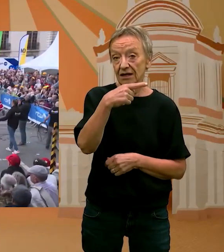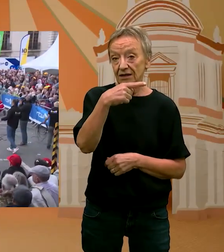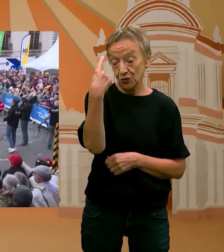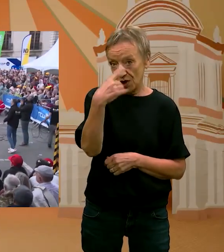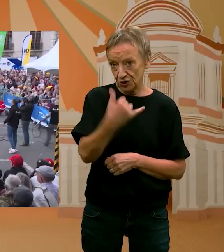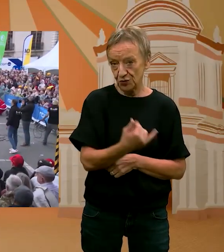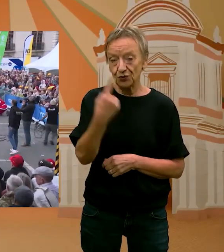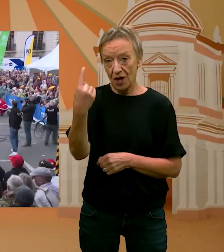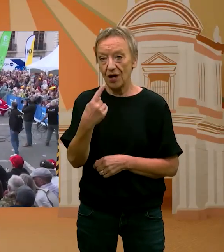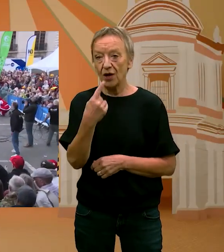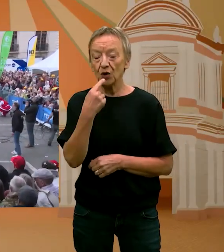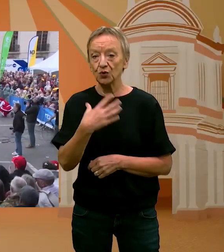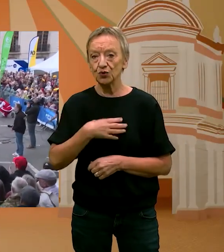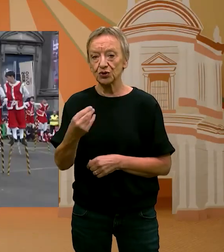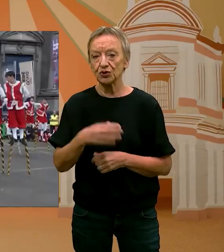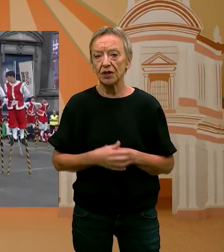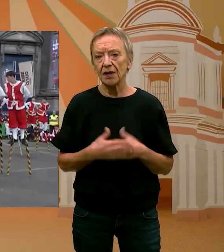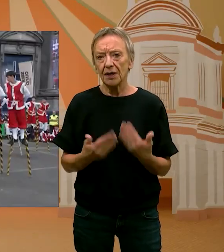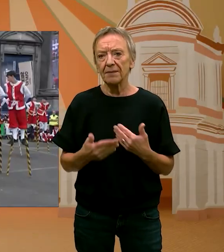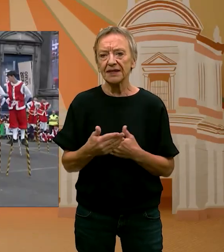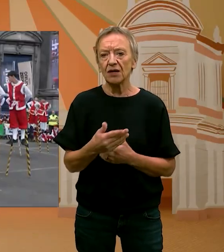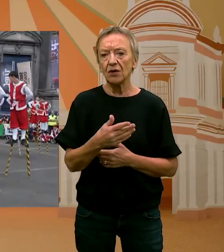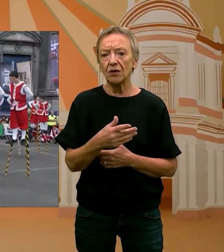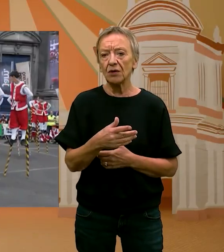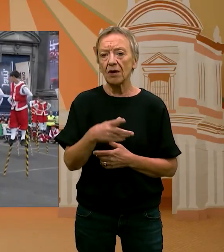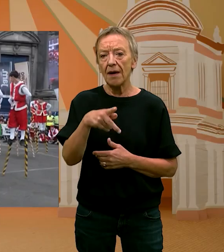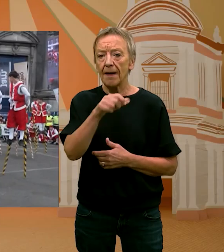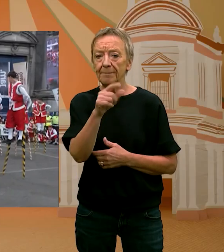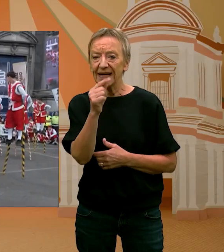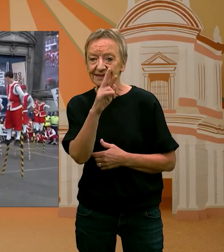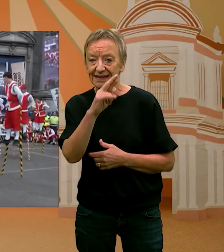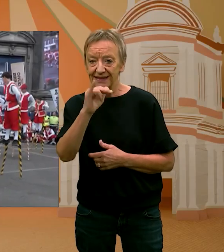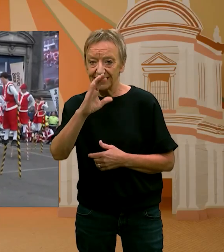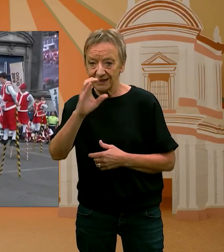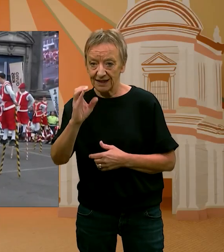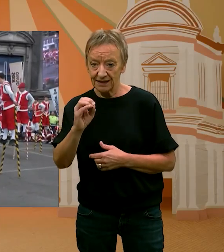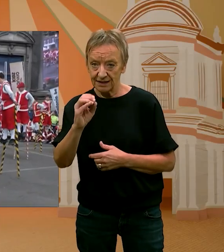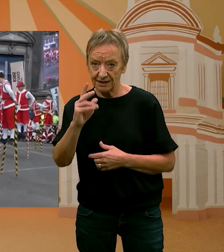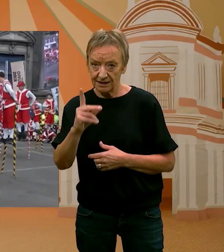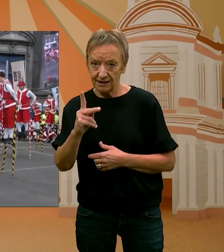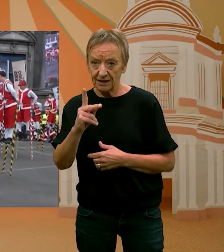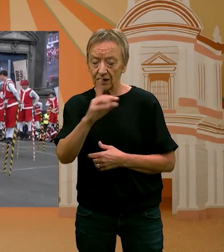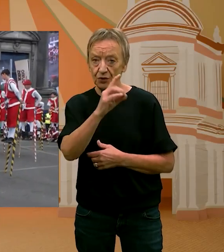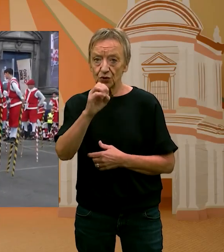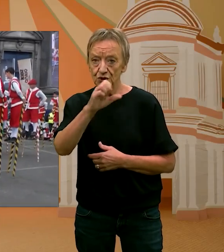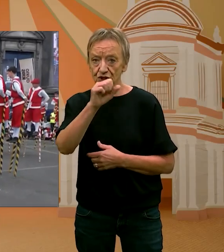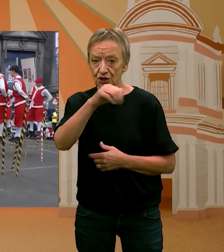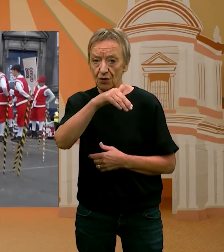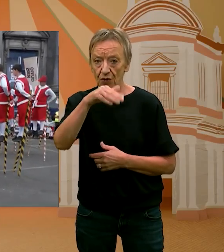Patrick de Sang, Oui, et de Thierry Atkins. Thierry Atkins, de légende des échasses namuroises. Deux anciennes échasses d'or. Tout